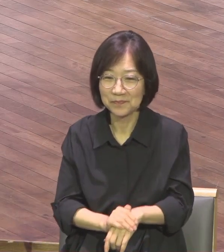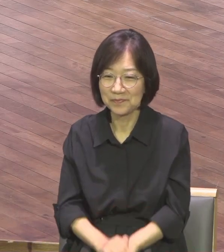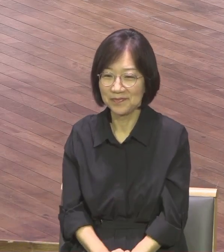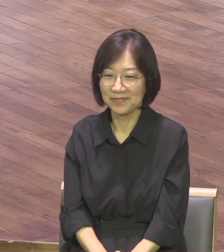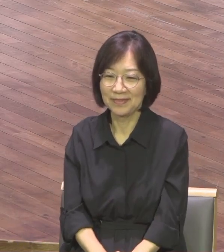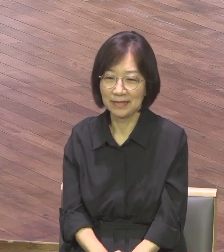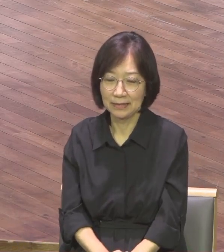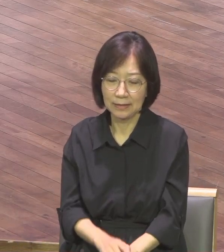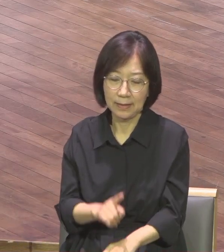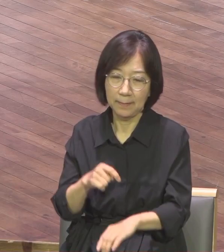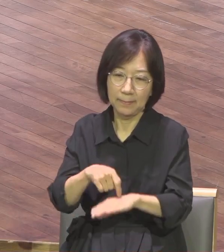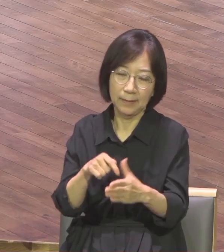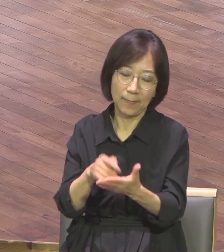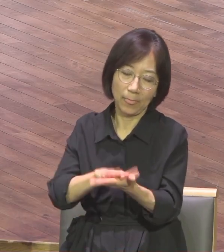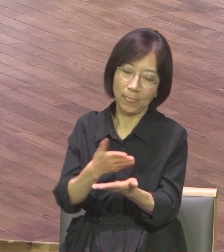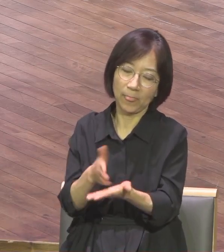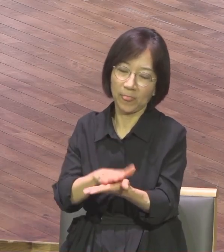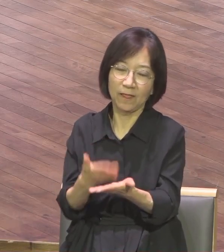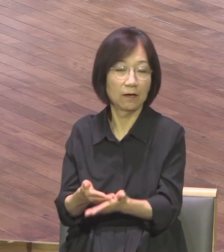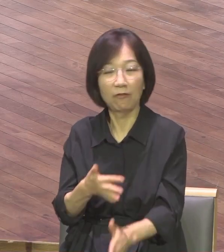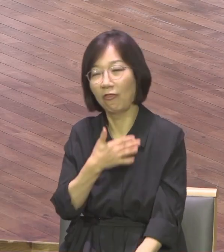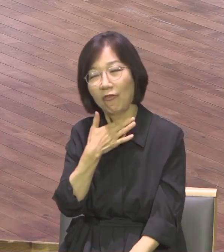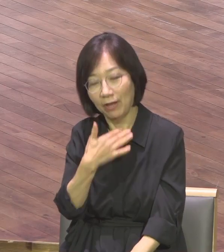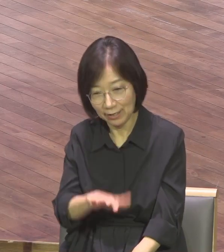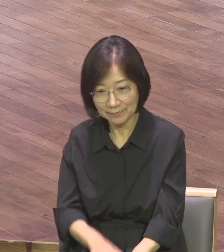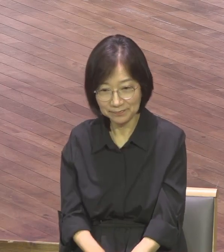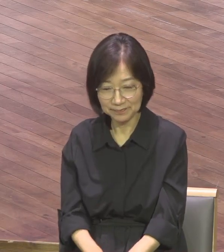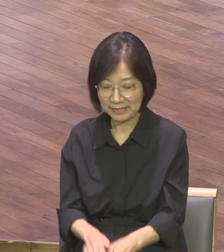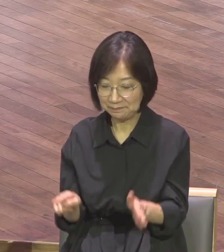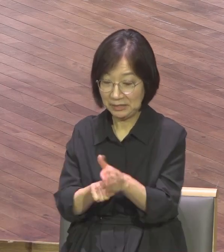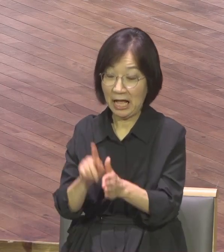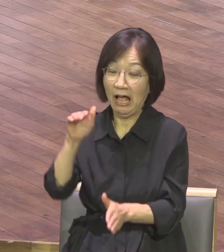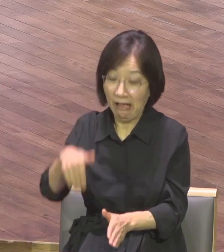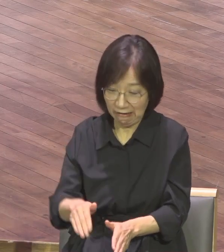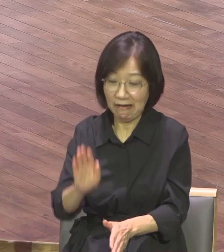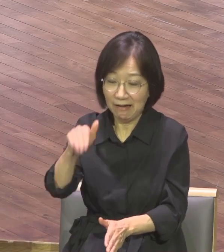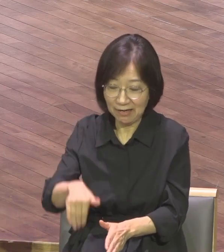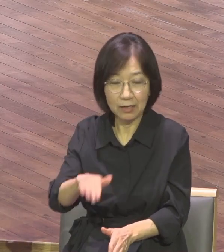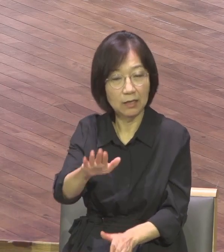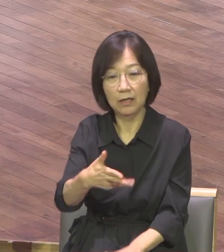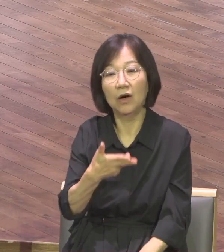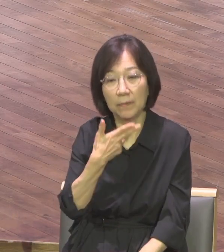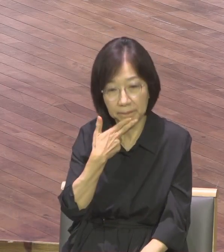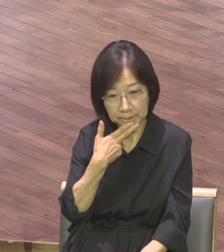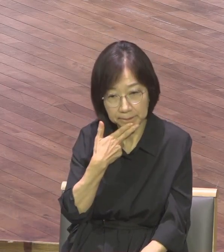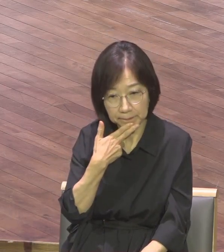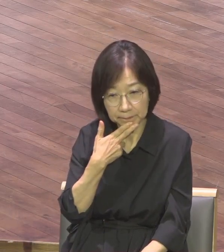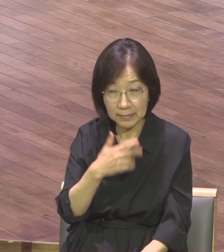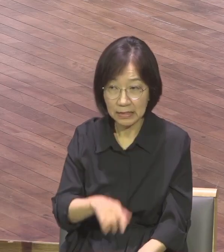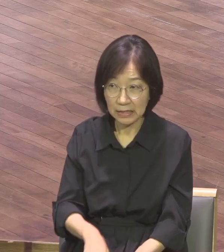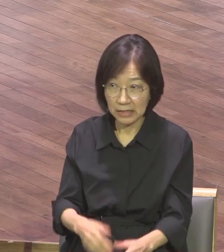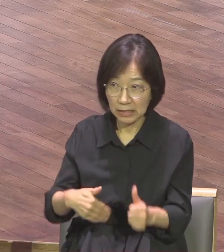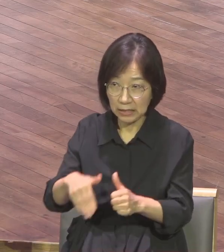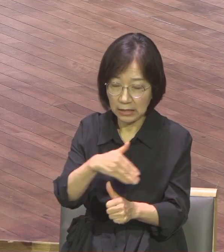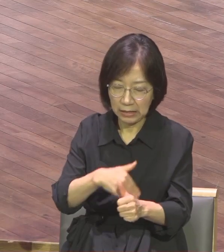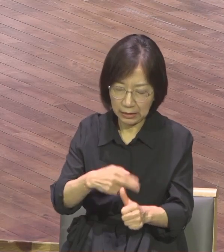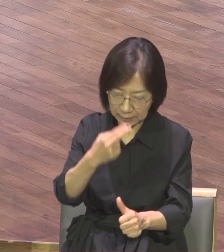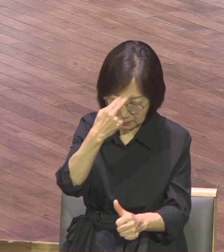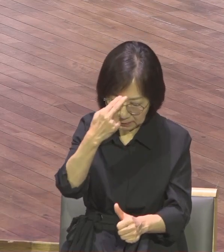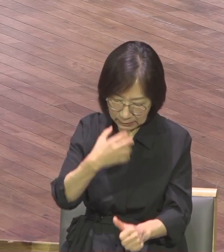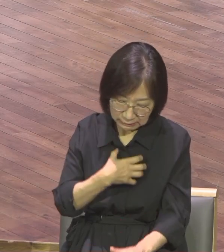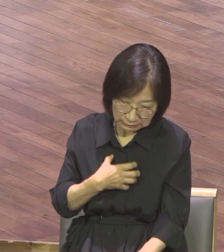일심저심 지속이에요. 뭐 다운됐다고, 환경이 어렵다고, 자존심이 상하는 문제가